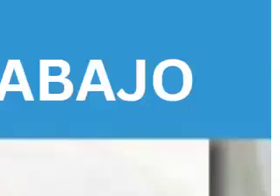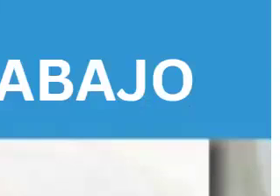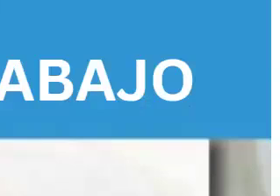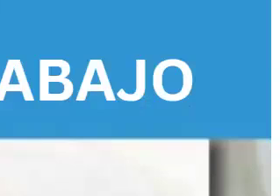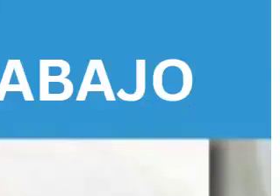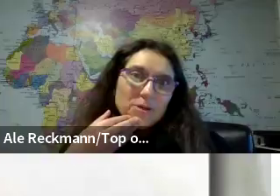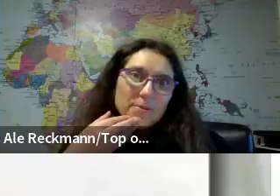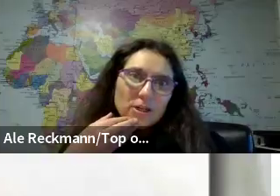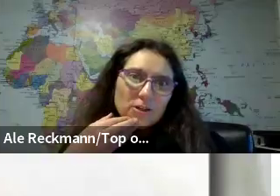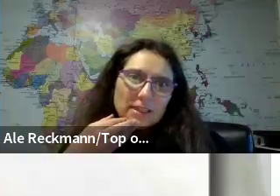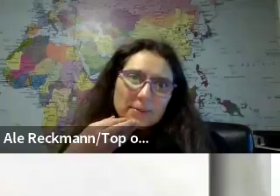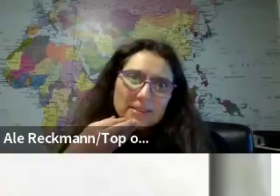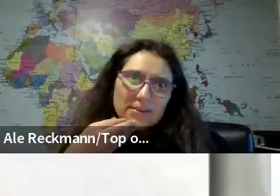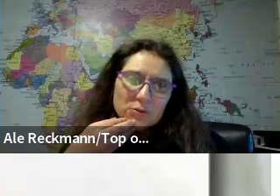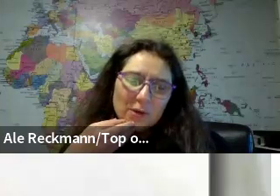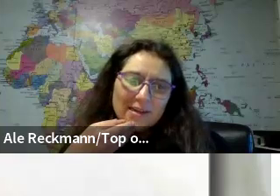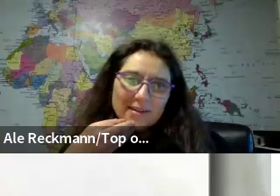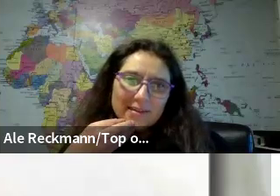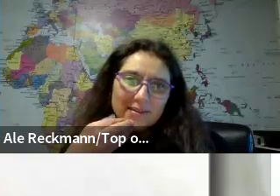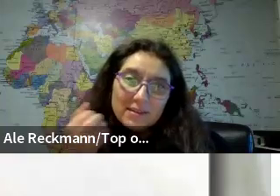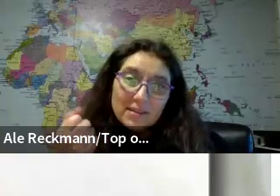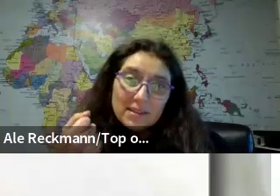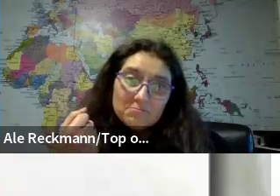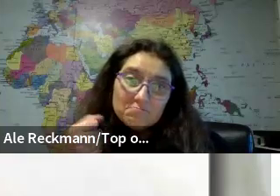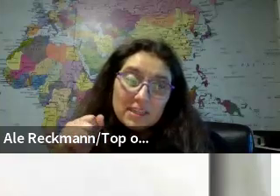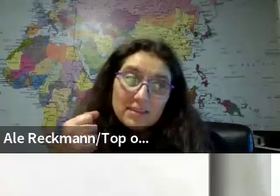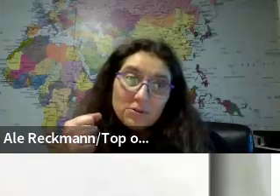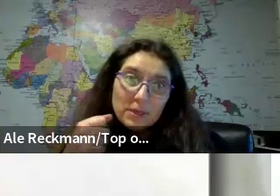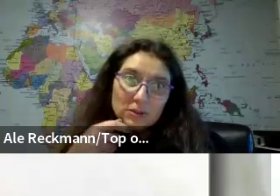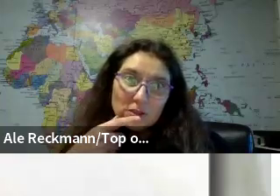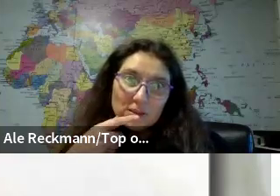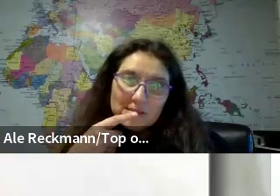Sí, es verdad. Ahí, ¿qué pasa a una persona con discapacidad visual que anda con bastón?